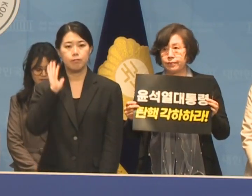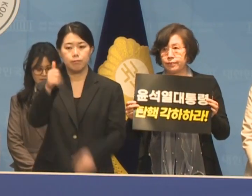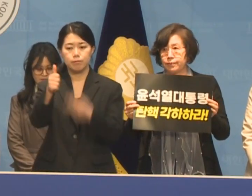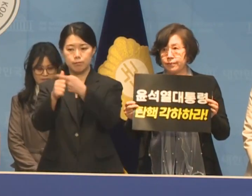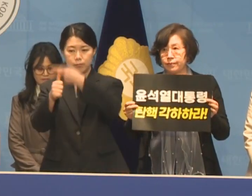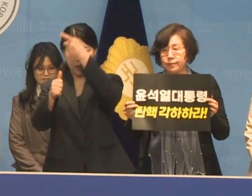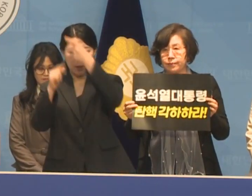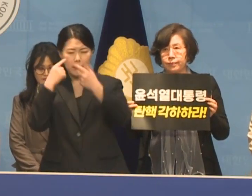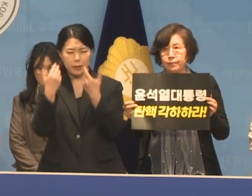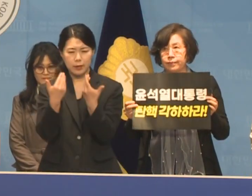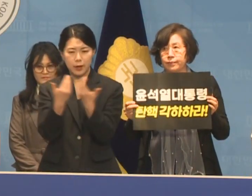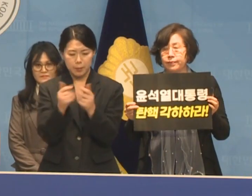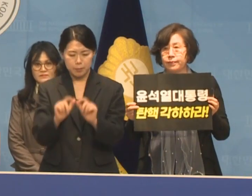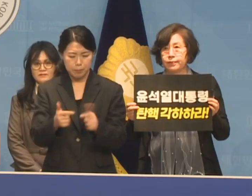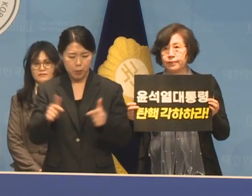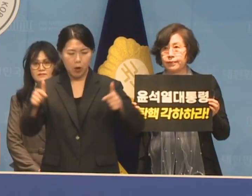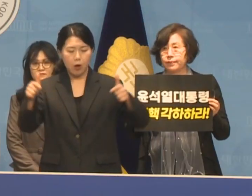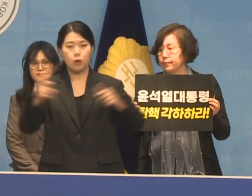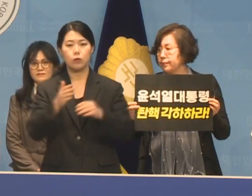목소리가 커지고 있습니다.